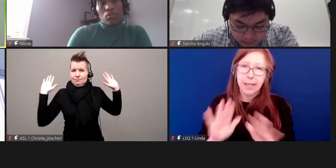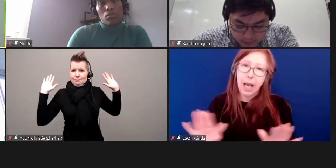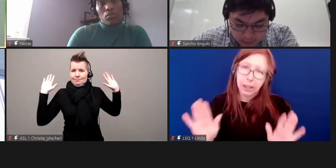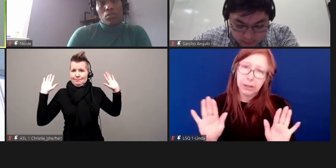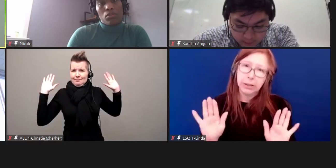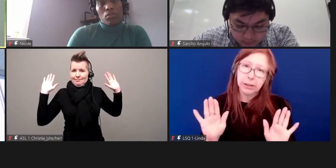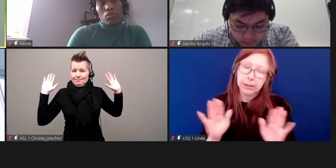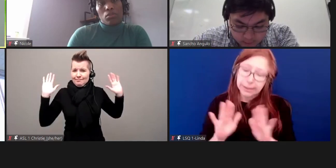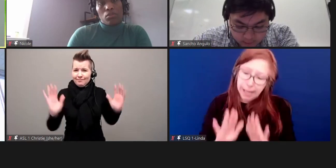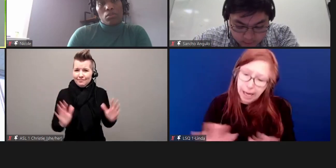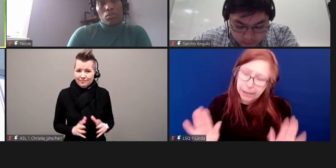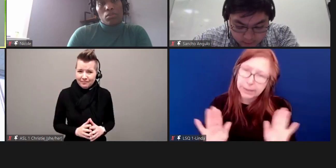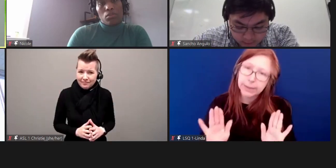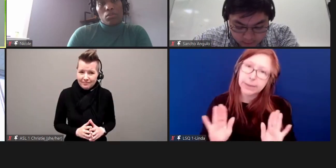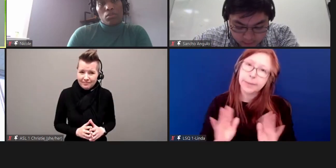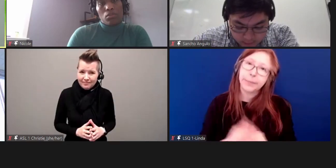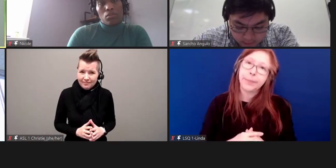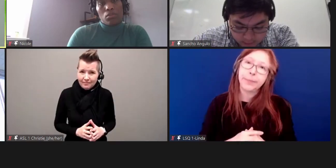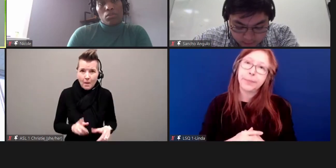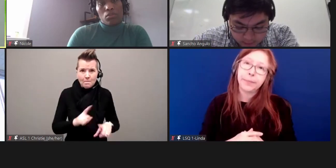laisse